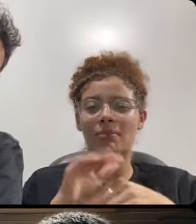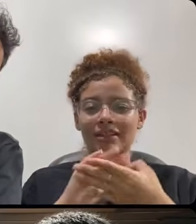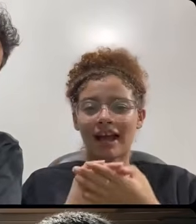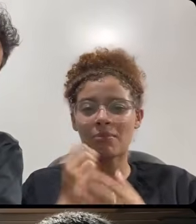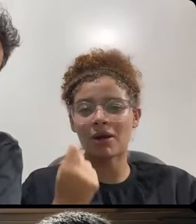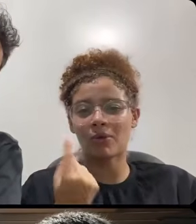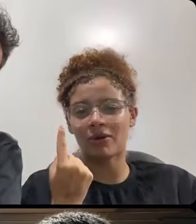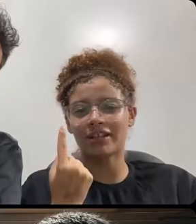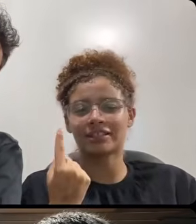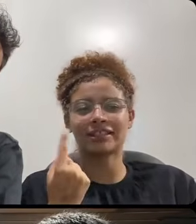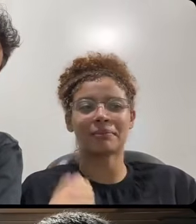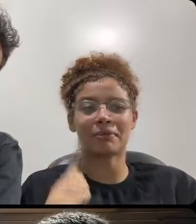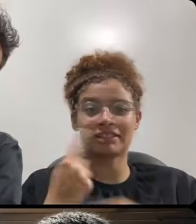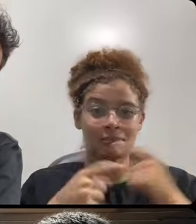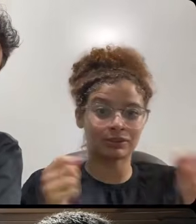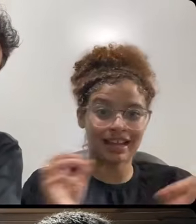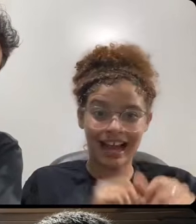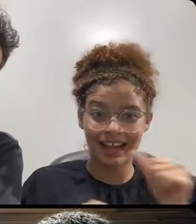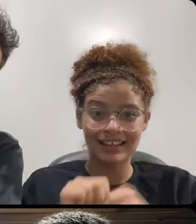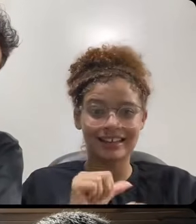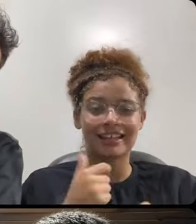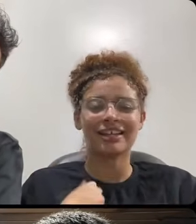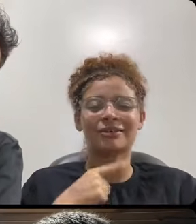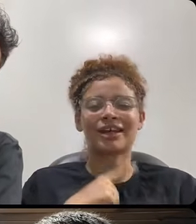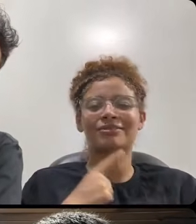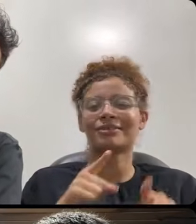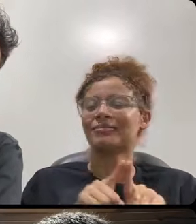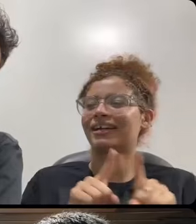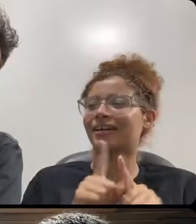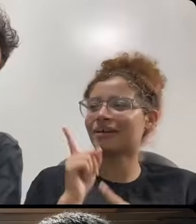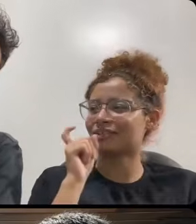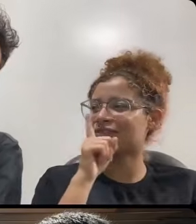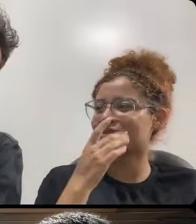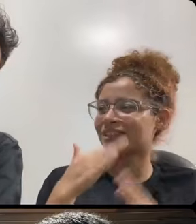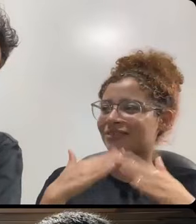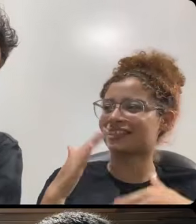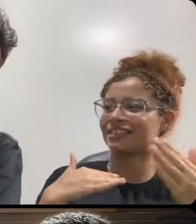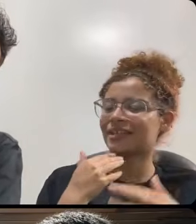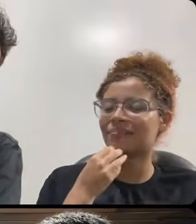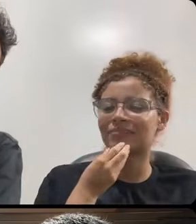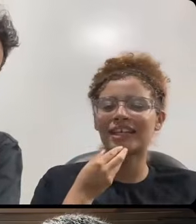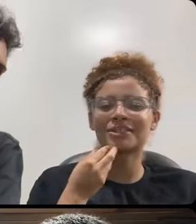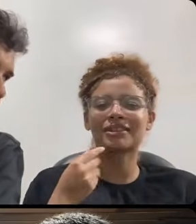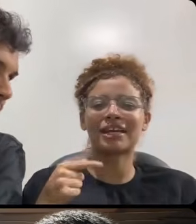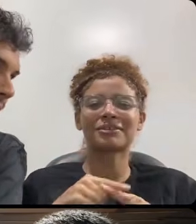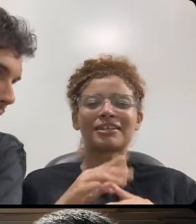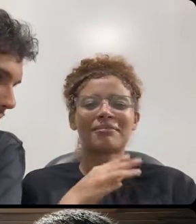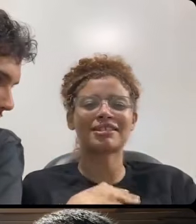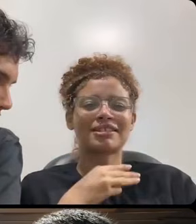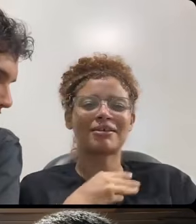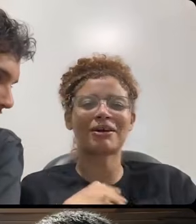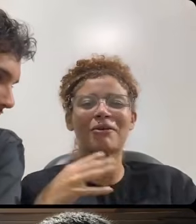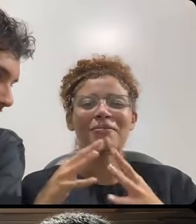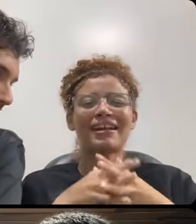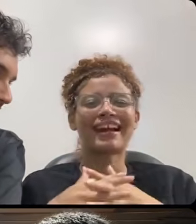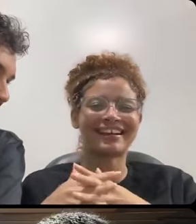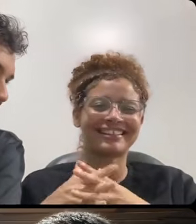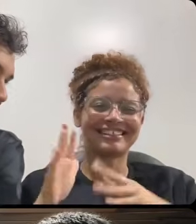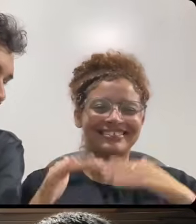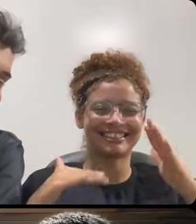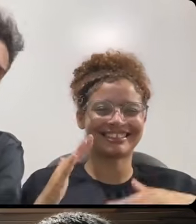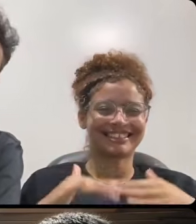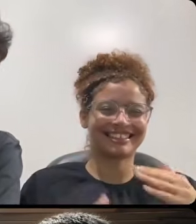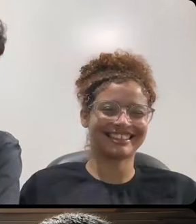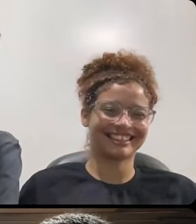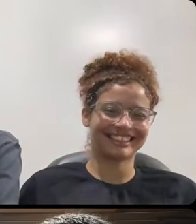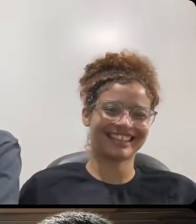a gente combinar uma coisa e depois se mudar, eu tenho também, é bem difícil às vezes, né? Dentro da missão é complicado